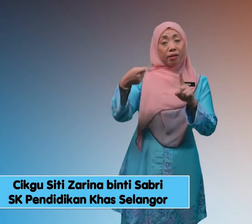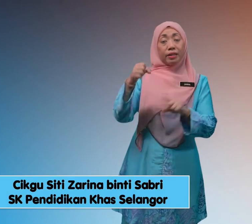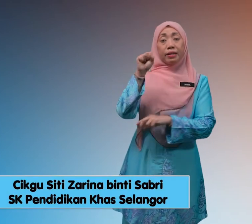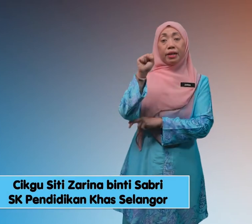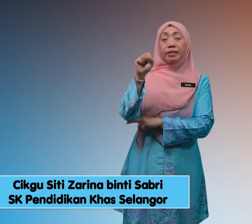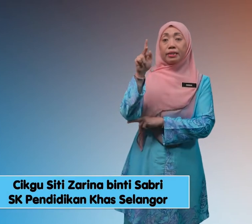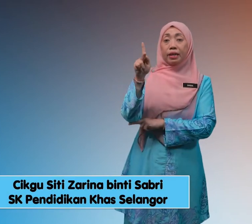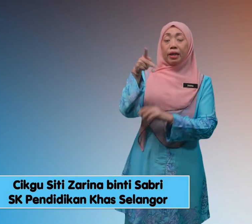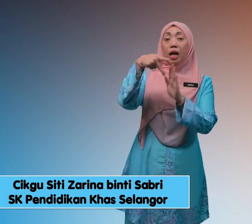dari SK